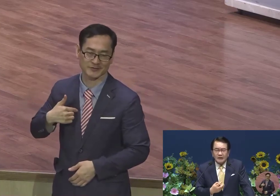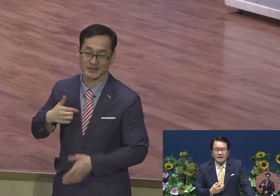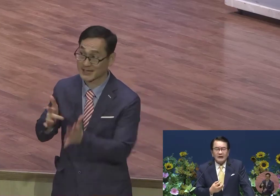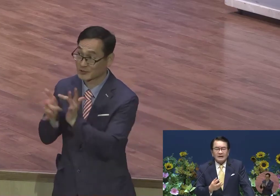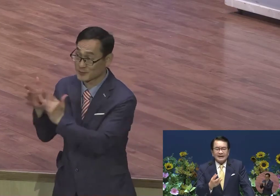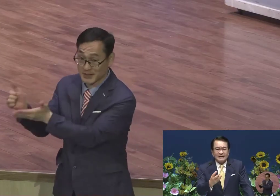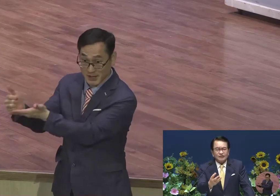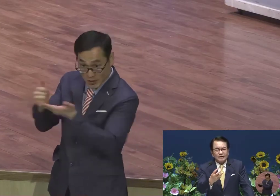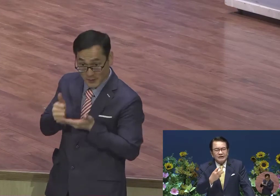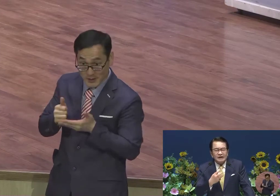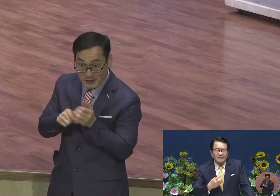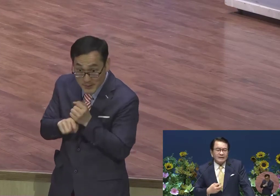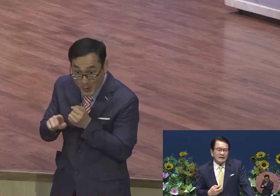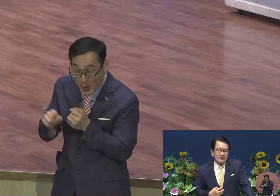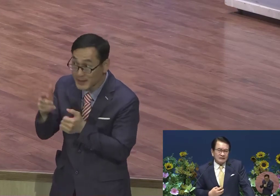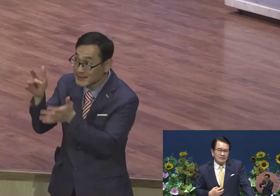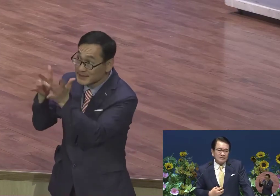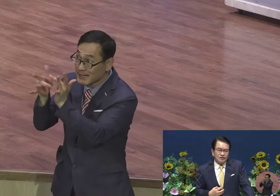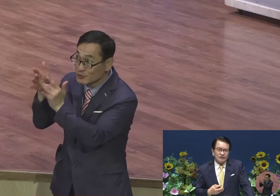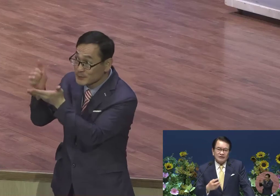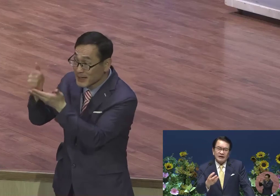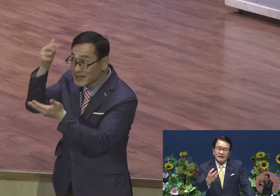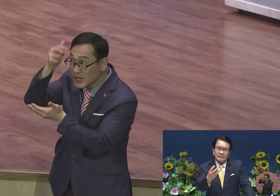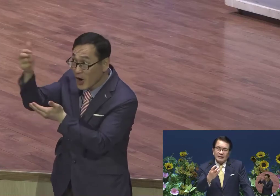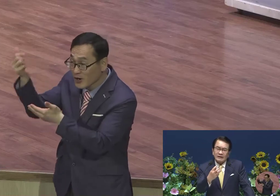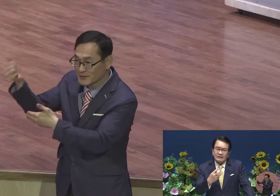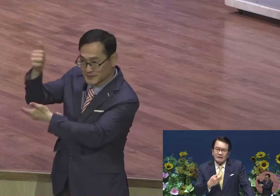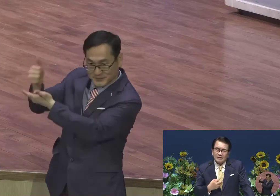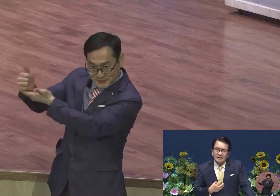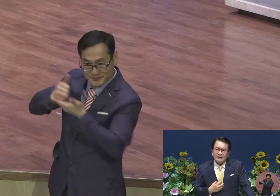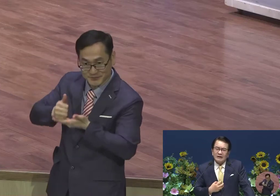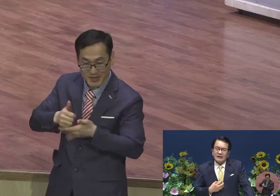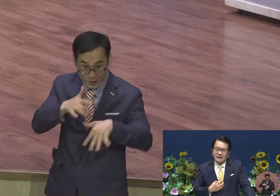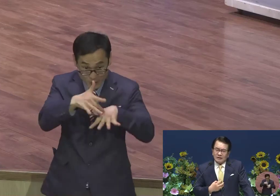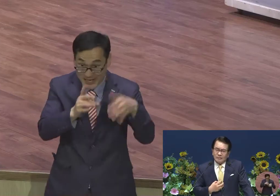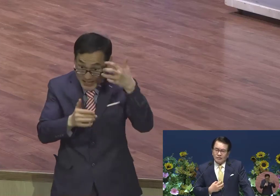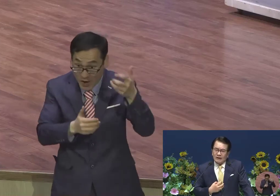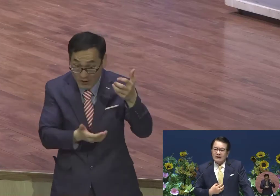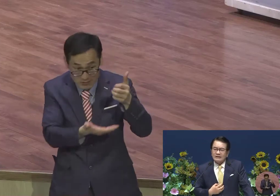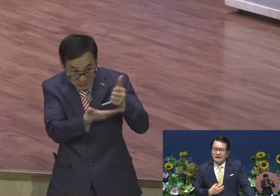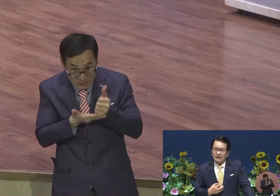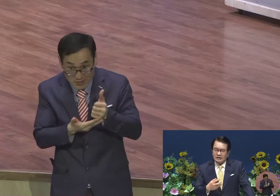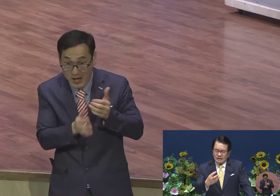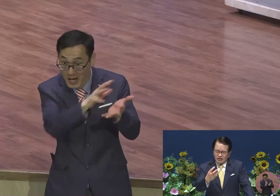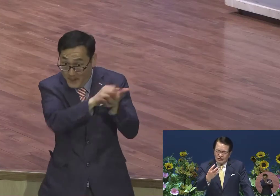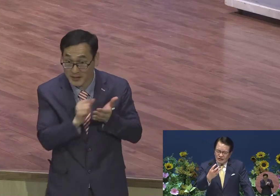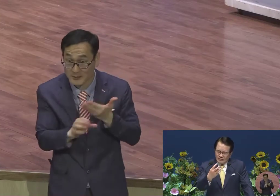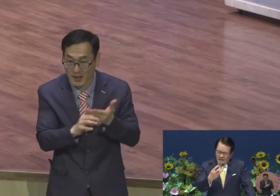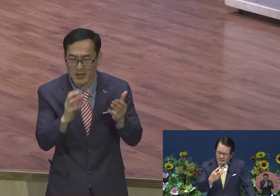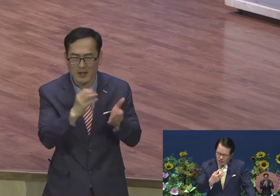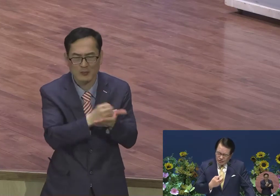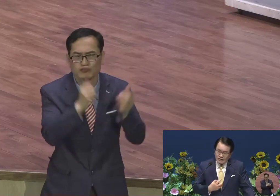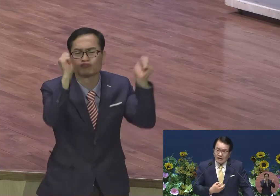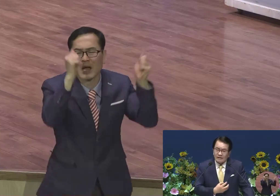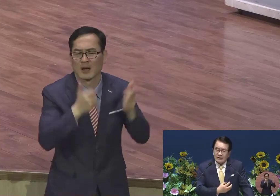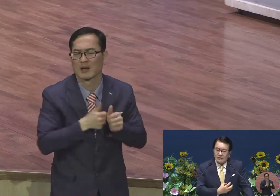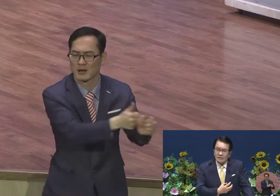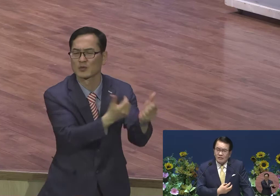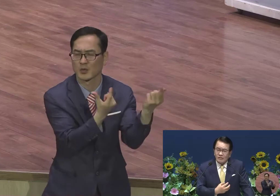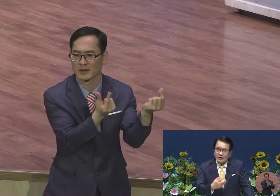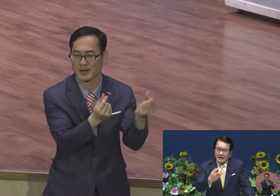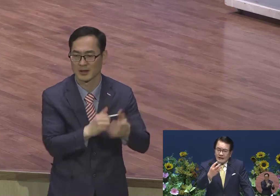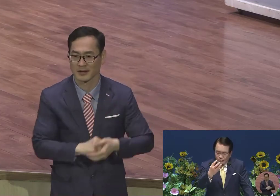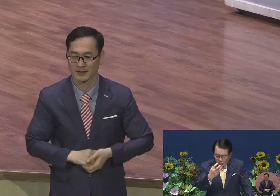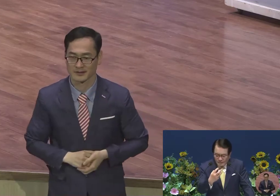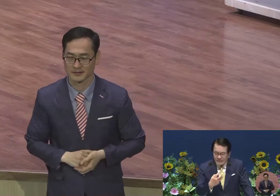영접했단 말은 예수의 영을 받아들인 거예요 귀신의 영 받아들이면 무당되잖아요 귀신 영 받아들이면 귀신과 함께